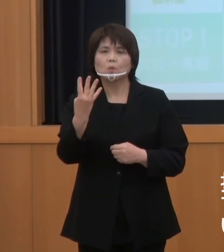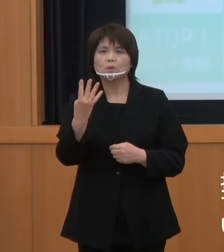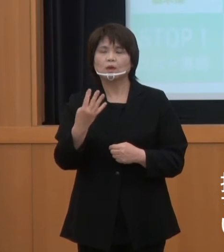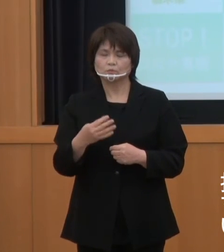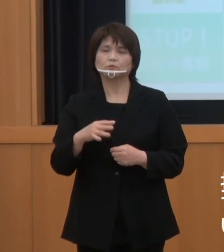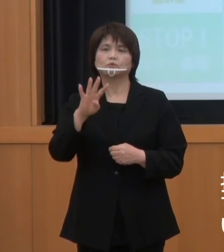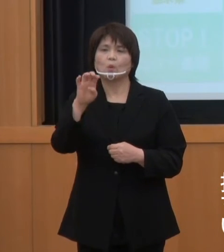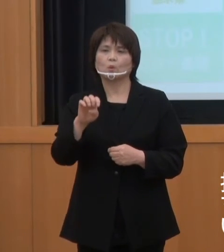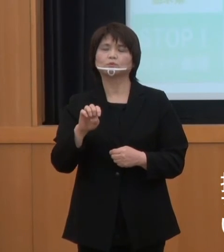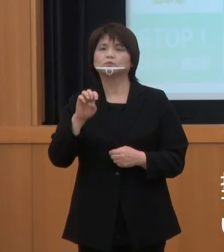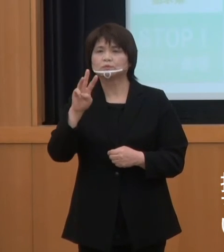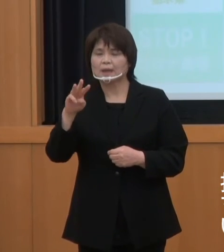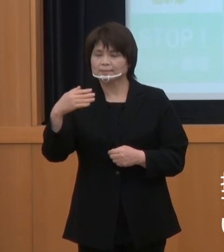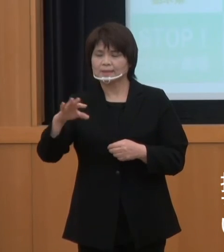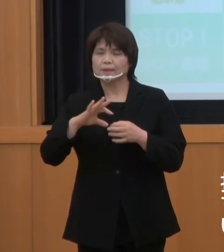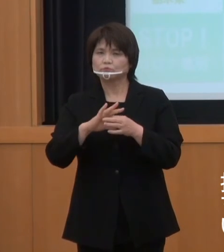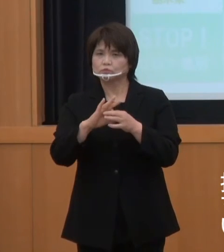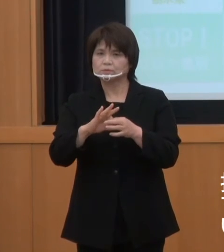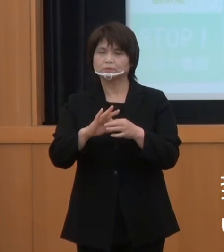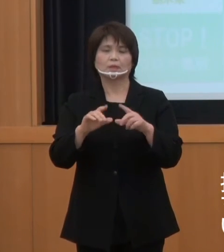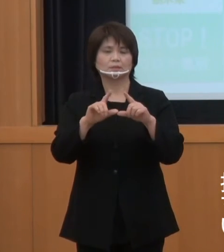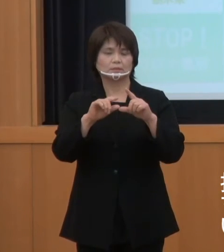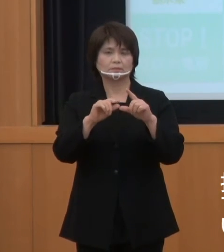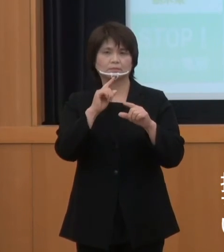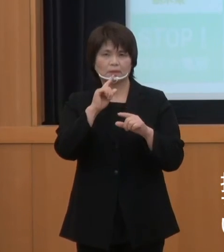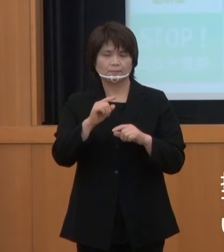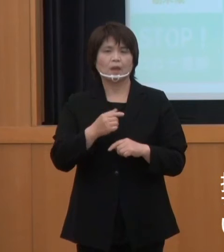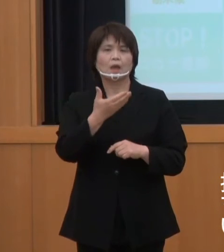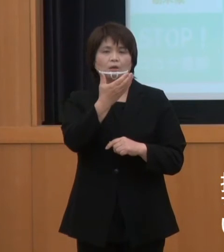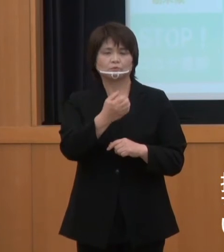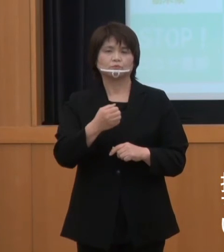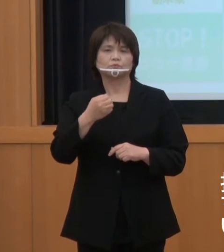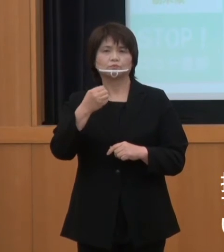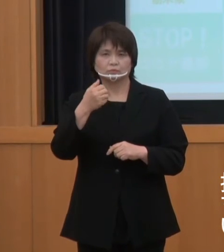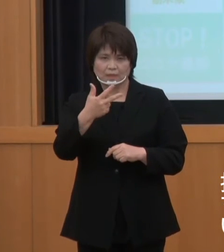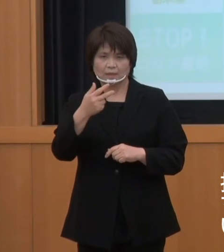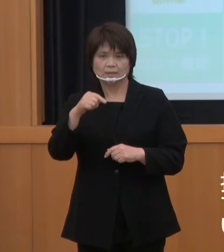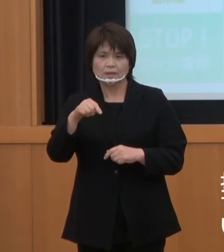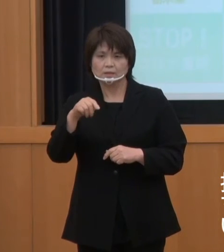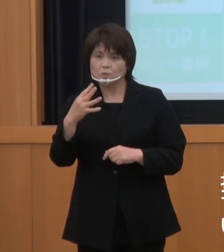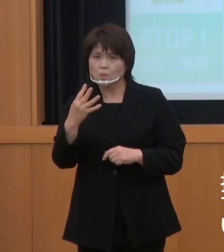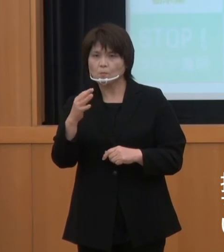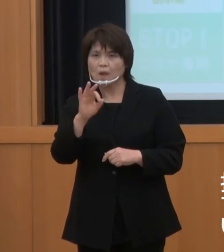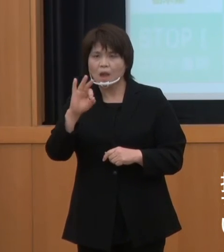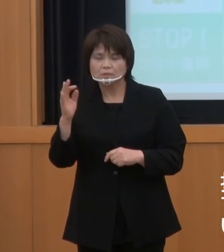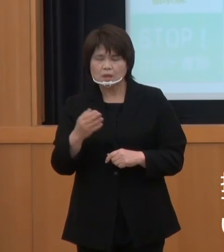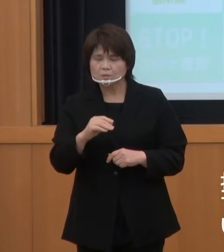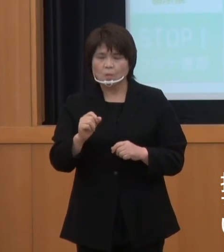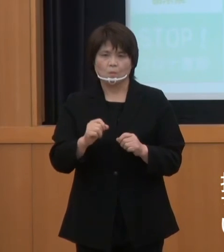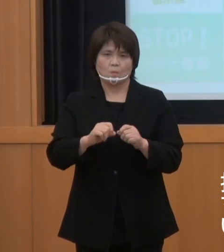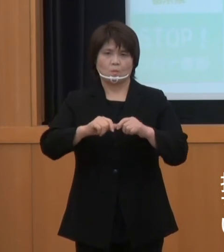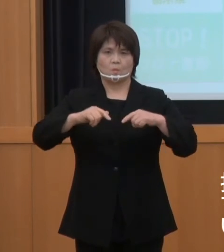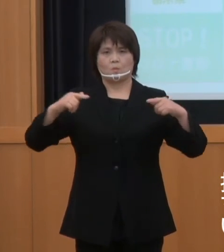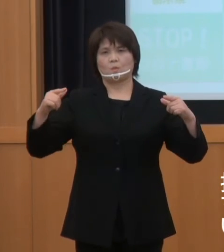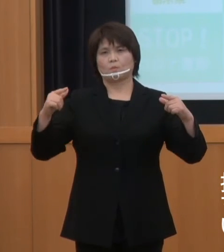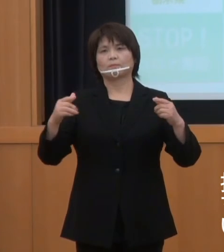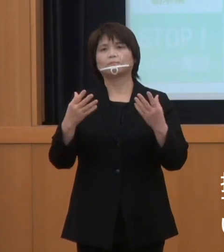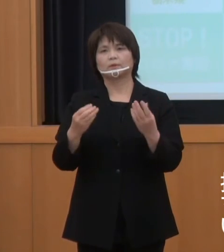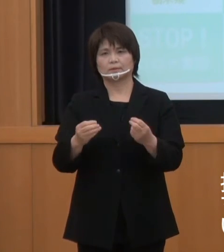4443手続き、率にしまして 97.4% と大きく増加いたしました